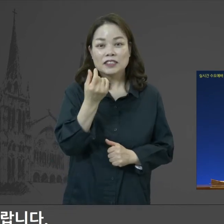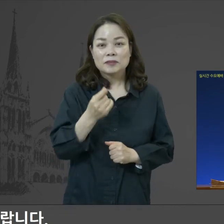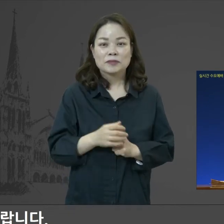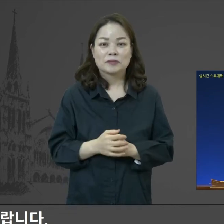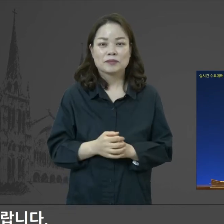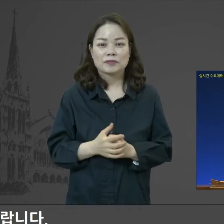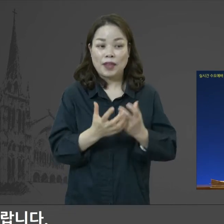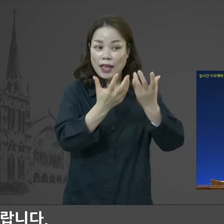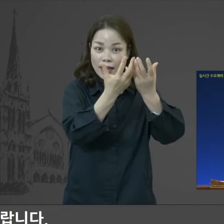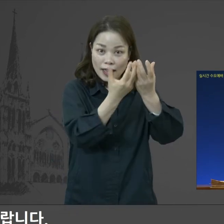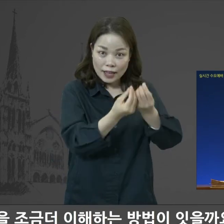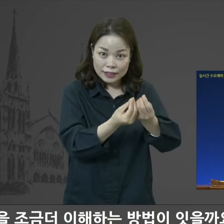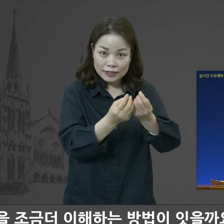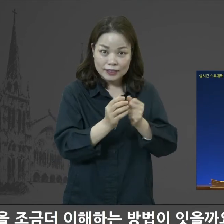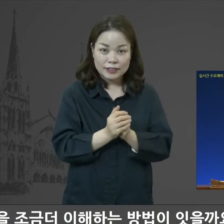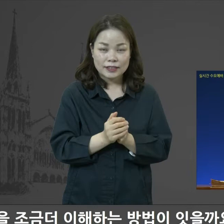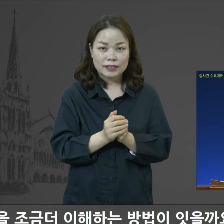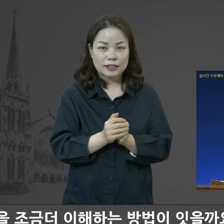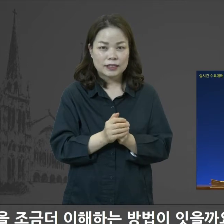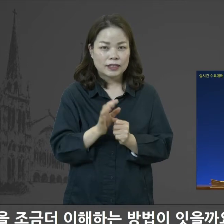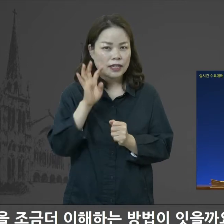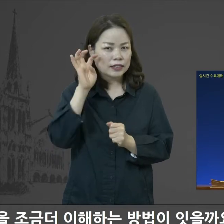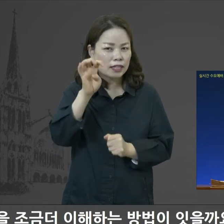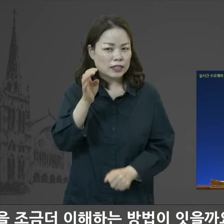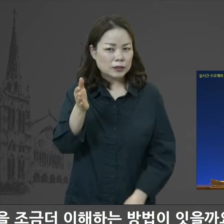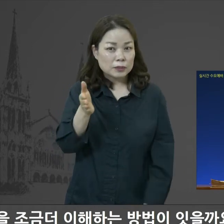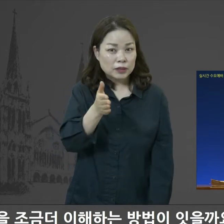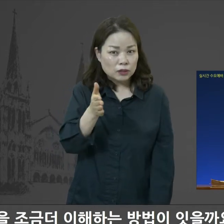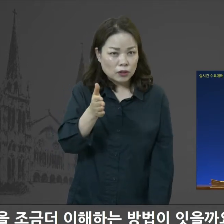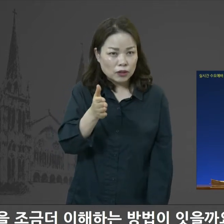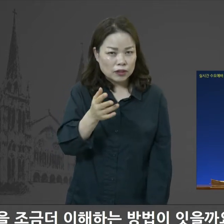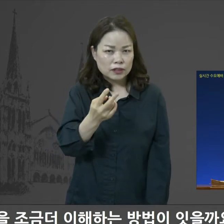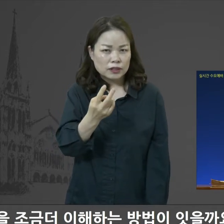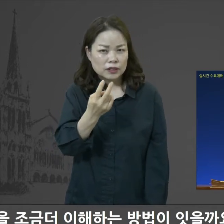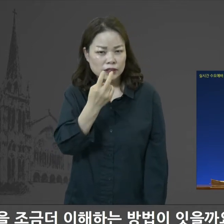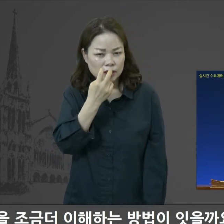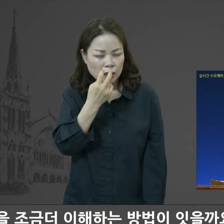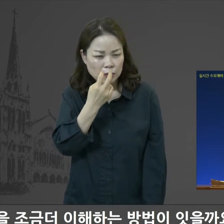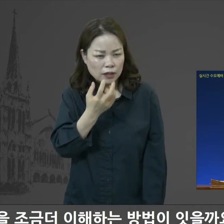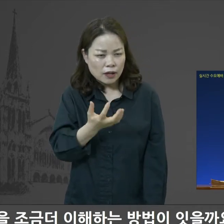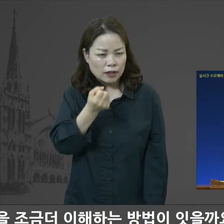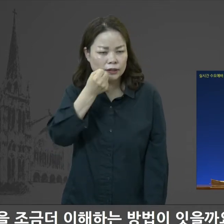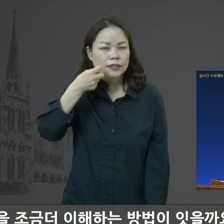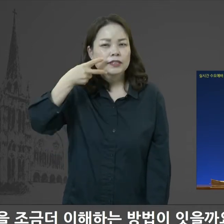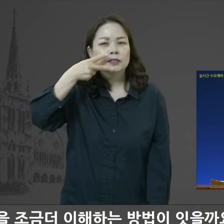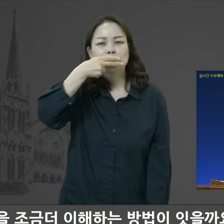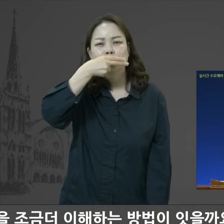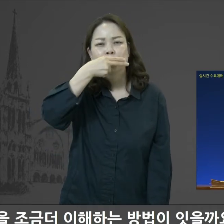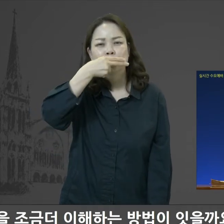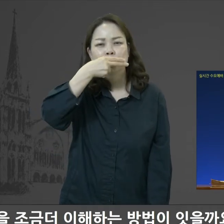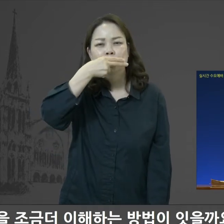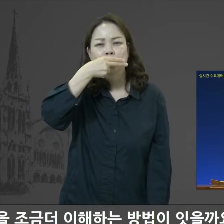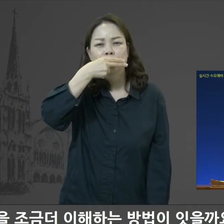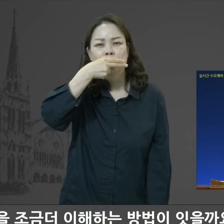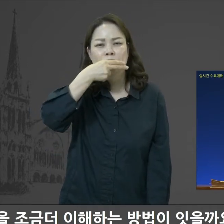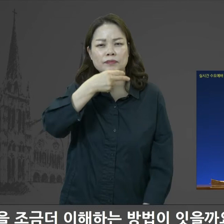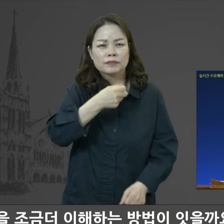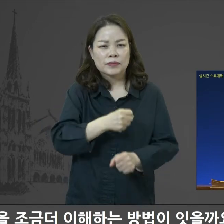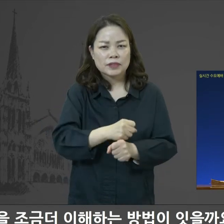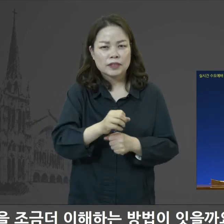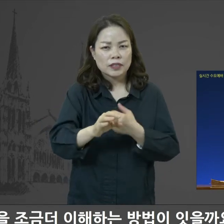들면 40일 정도 생명을 담보한 금식을 하면 예수님의